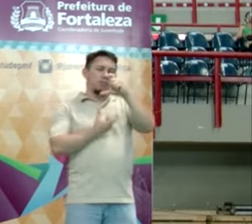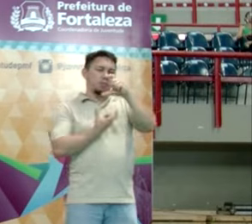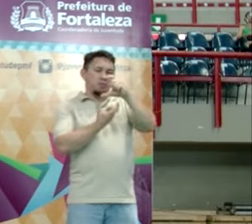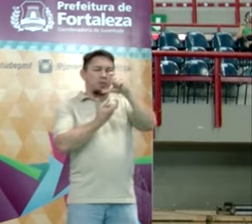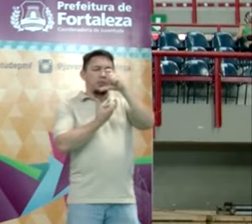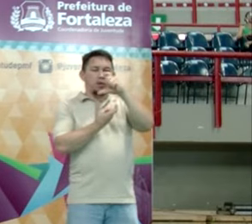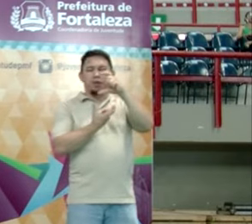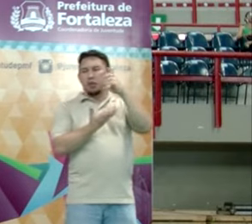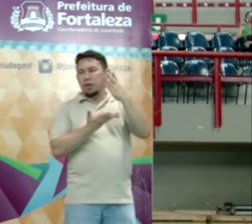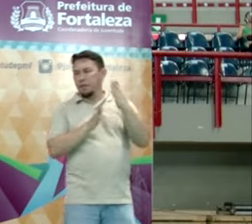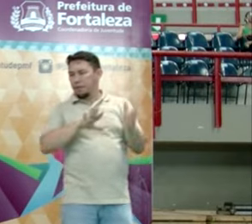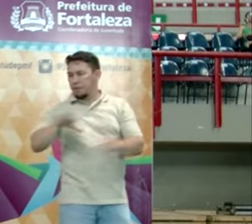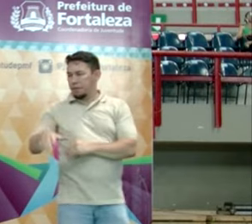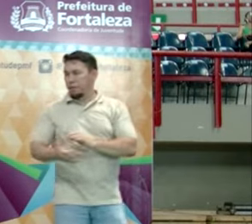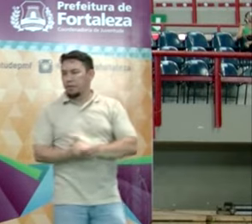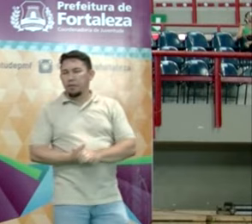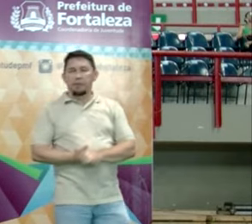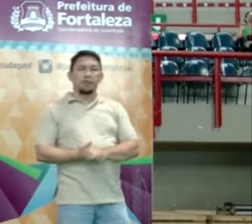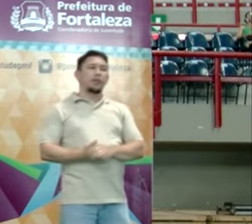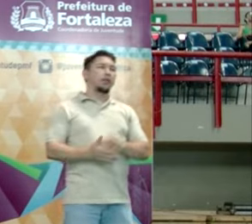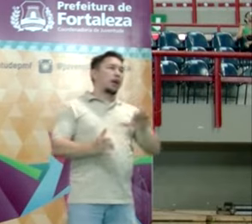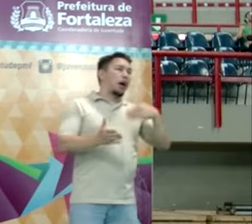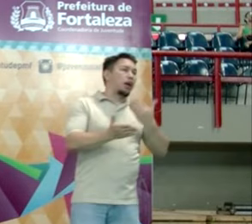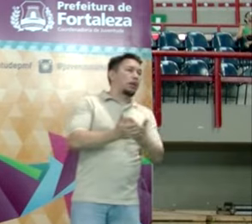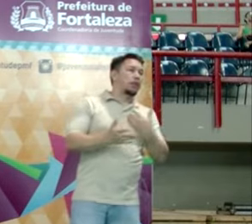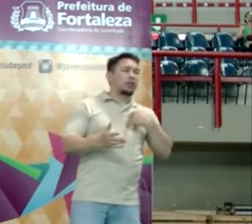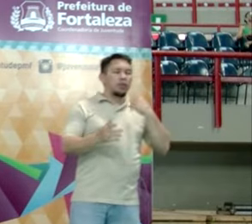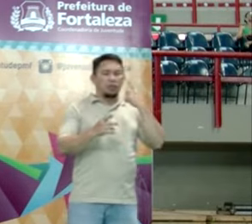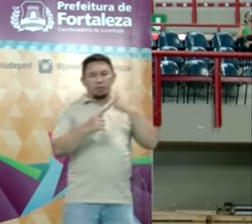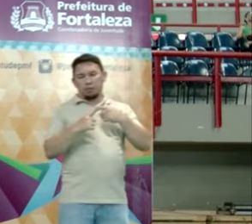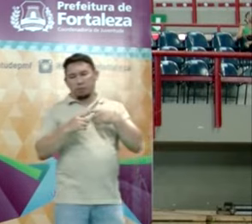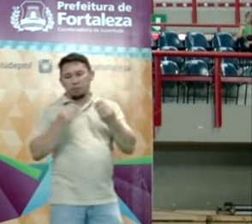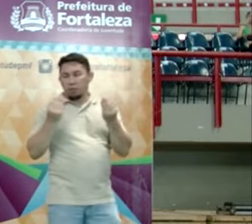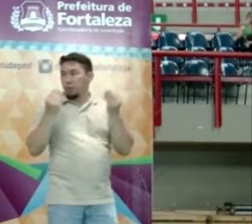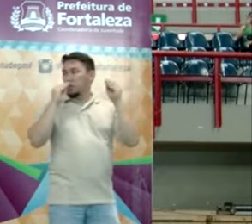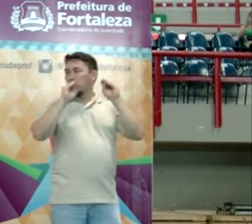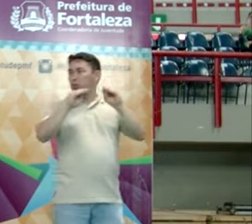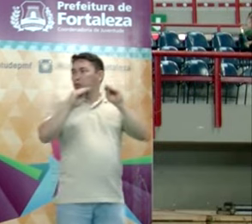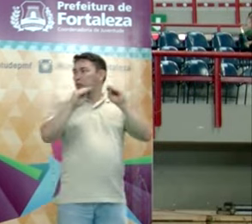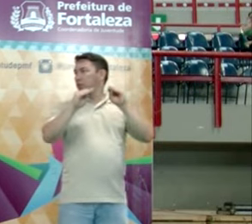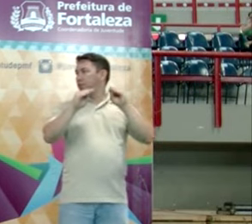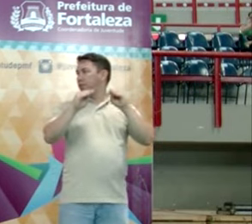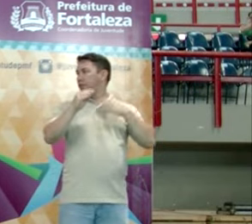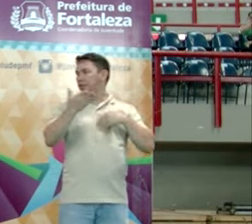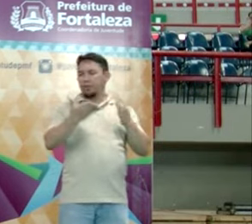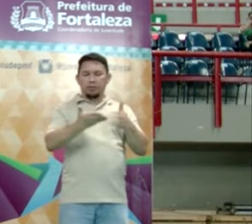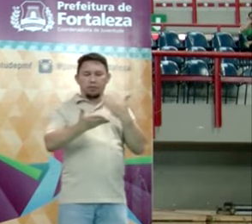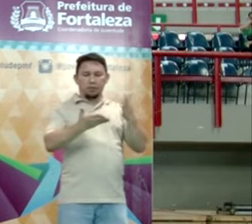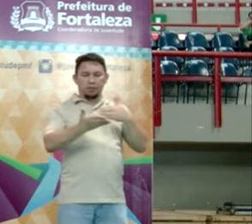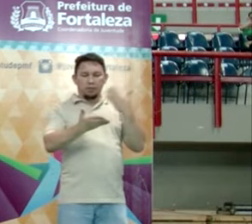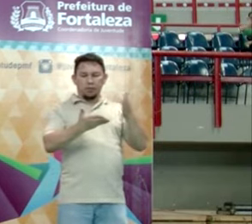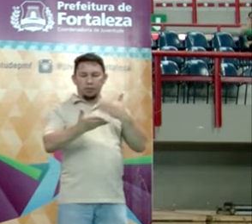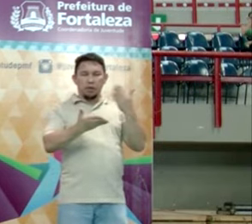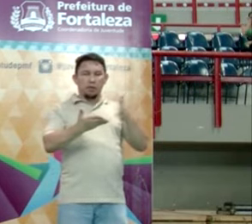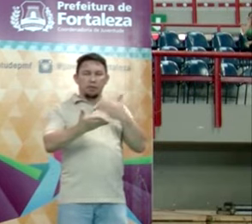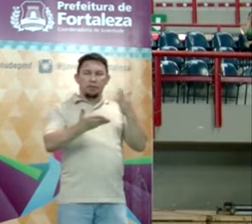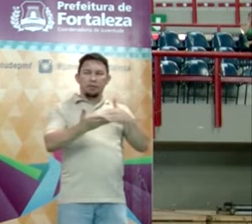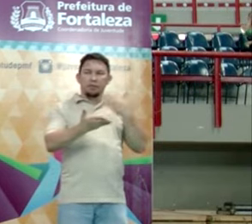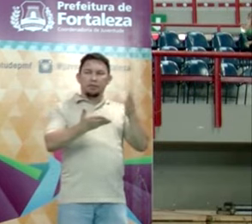dentro ainda dessa nossa correspondência, que vocês colocassem lá na página